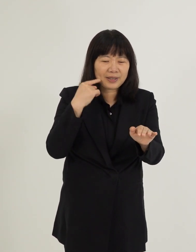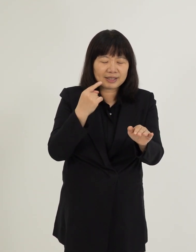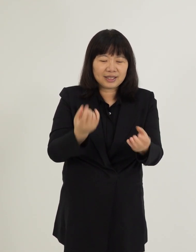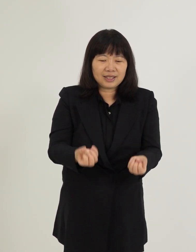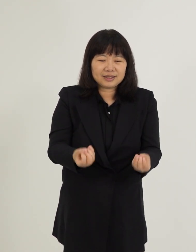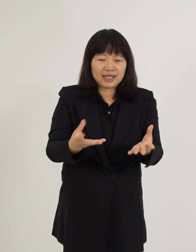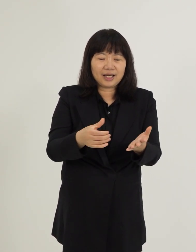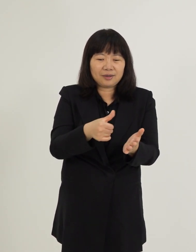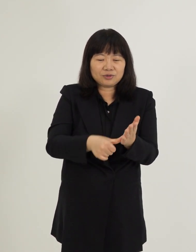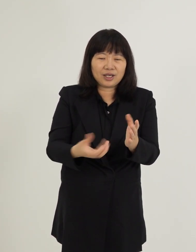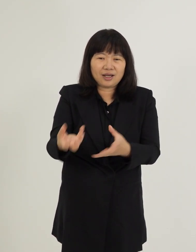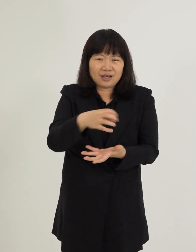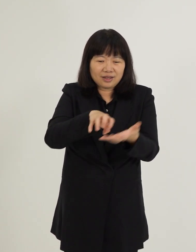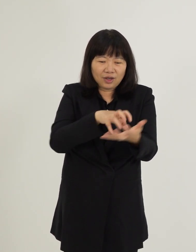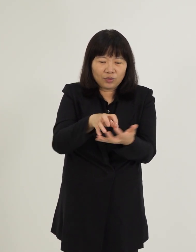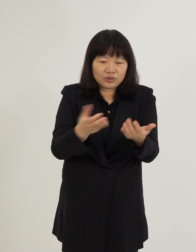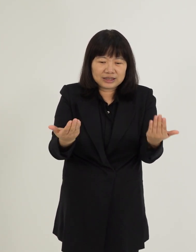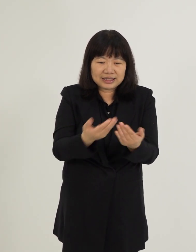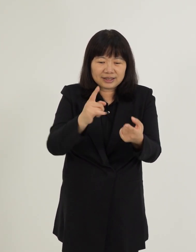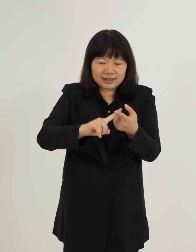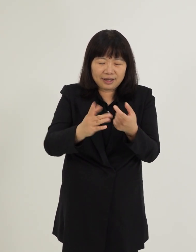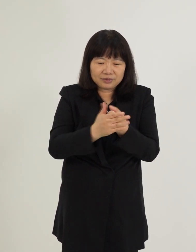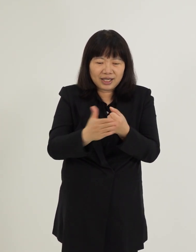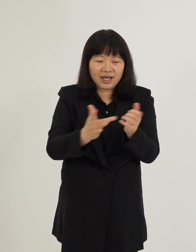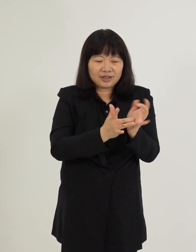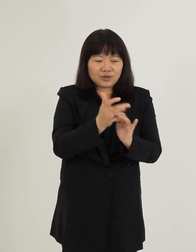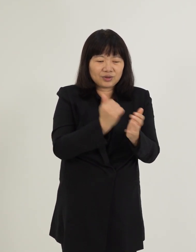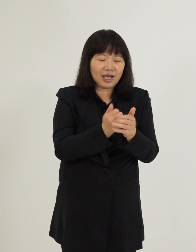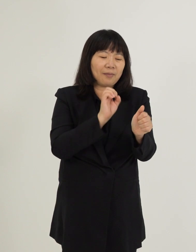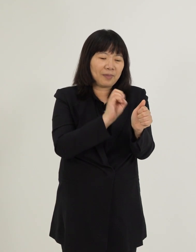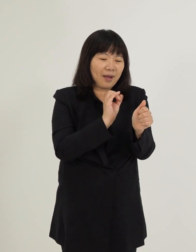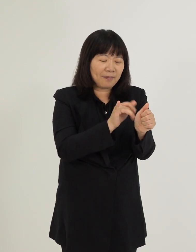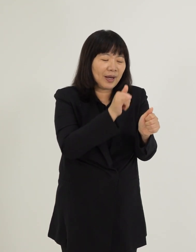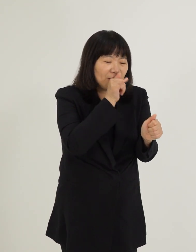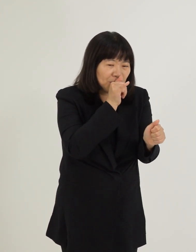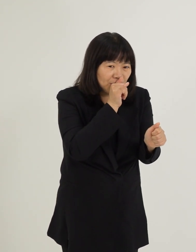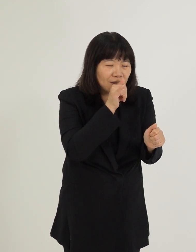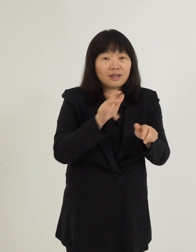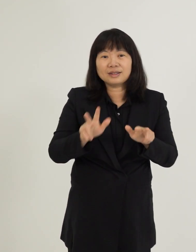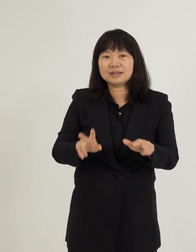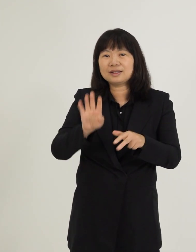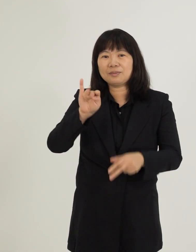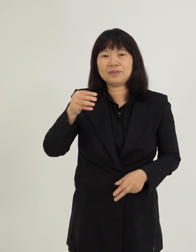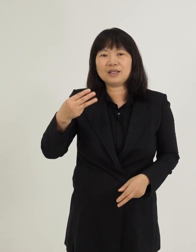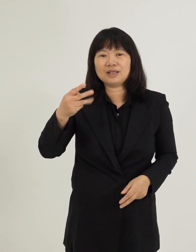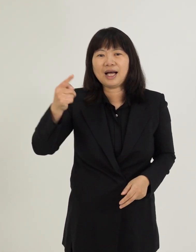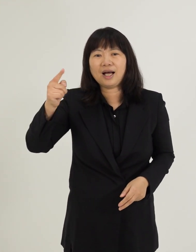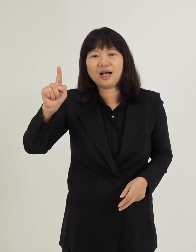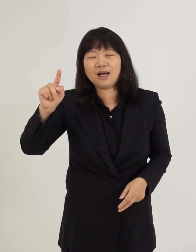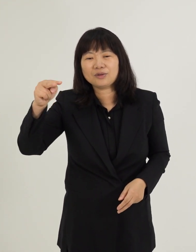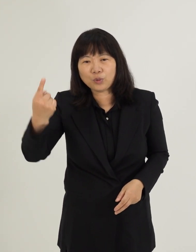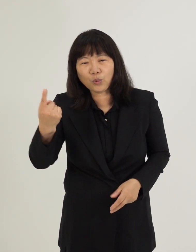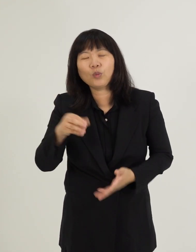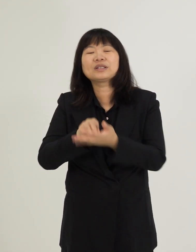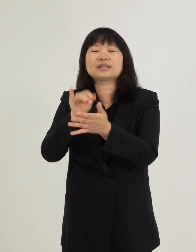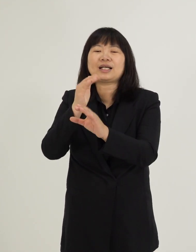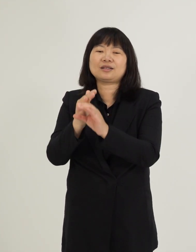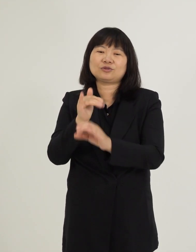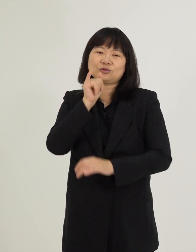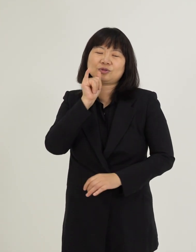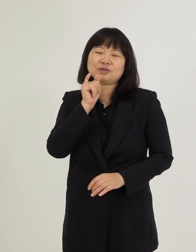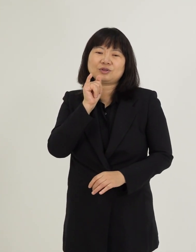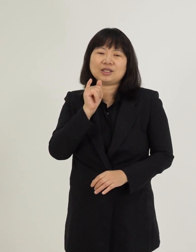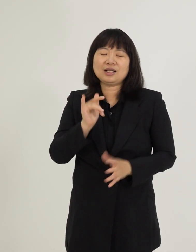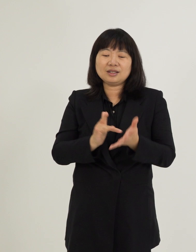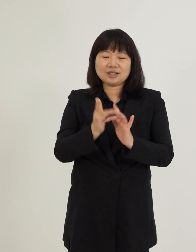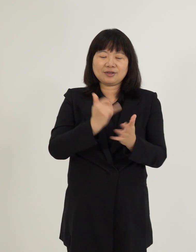제물에 섞은 일로 예수께 아뢰니. 여러분, 여기 빌라도가 등장을 하죠. 잘 아시는 인물이에요. 예수님을